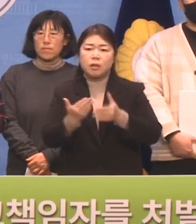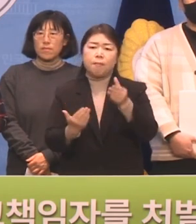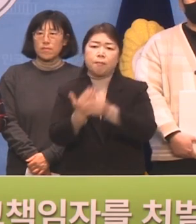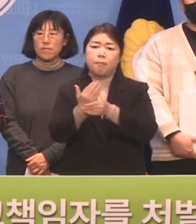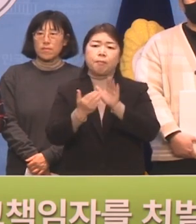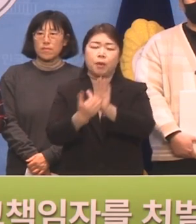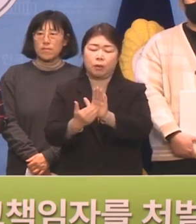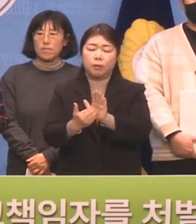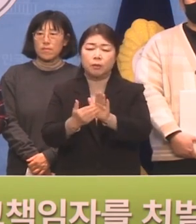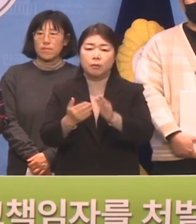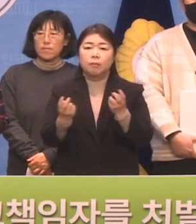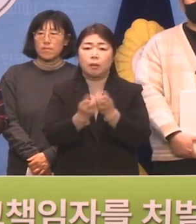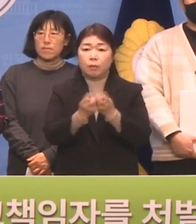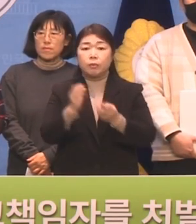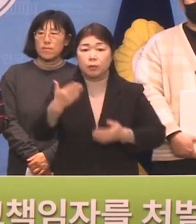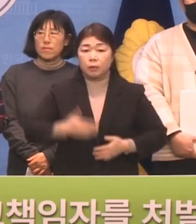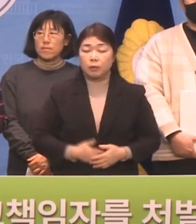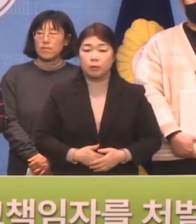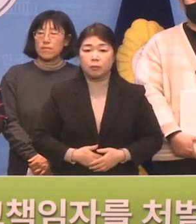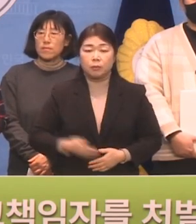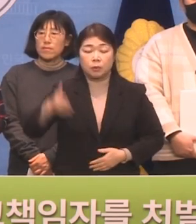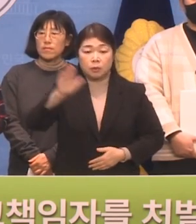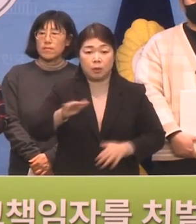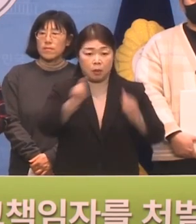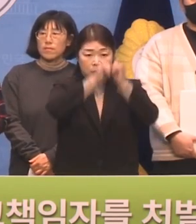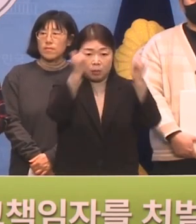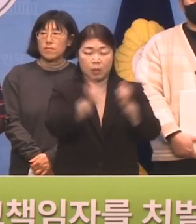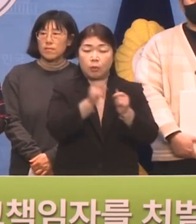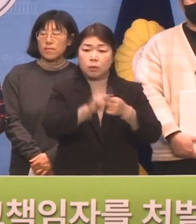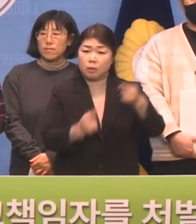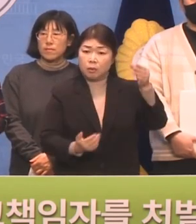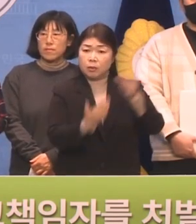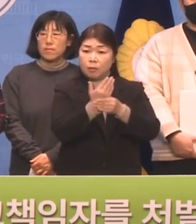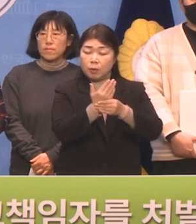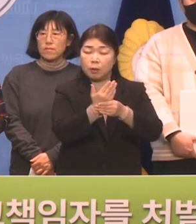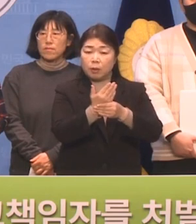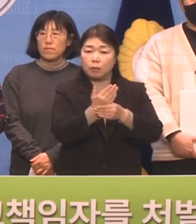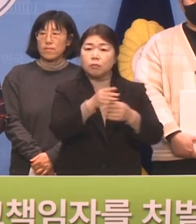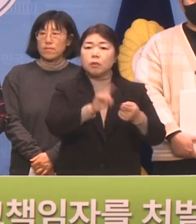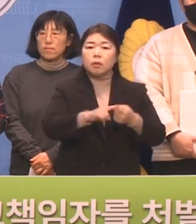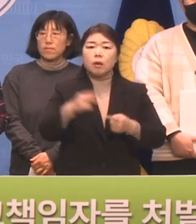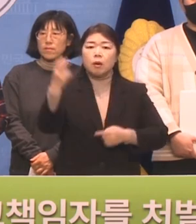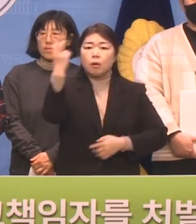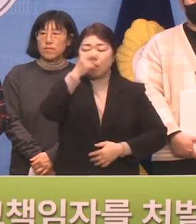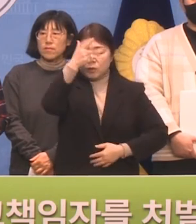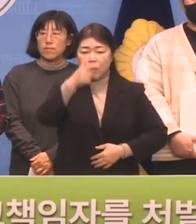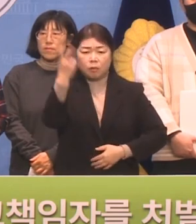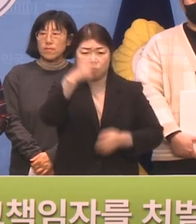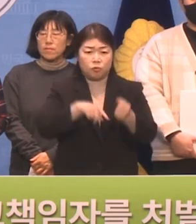사회적 참사는 검찰 수사만으로는 한계가 있습니다. 그동안